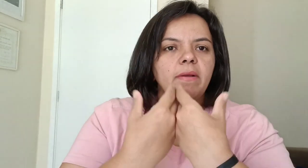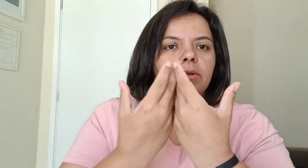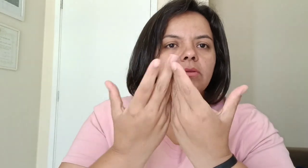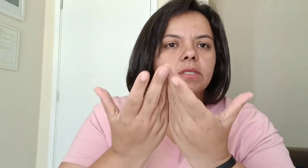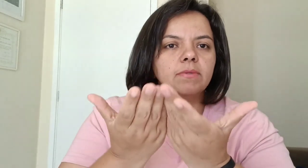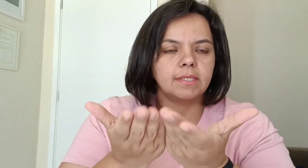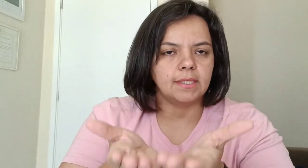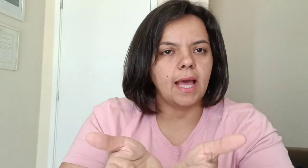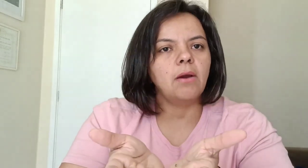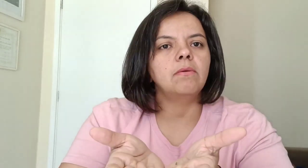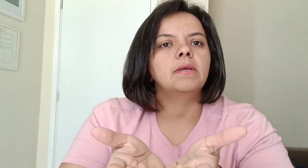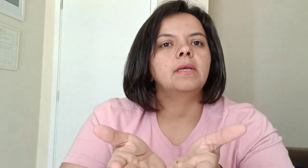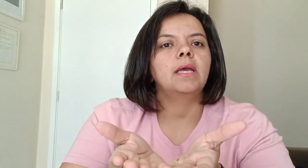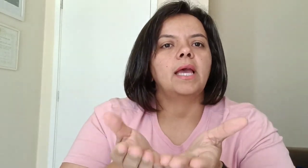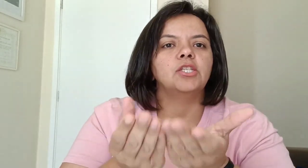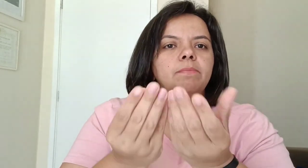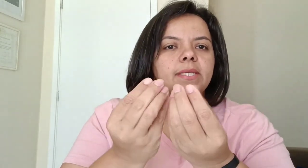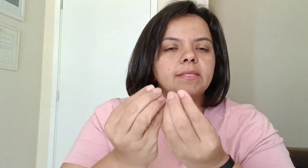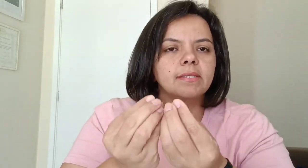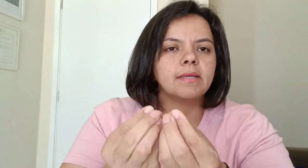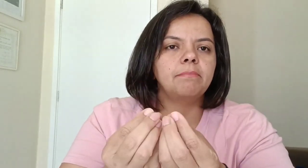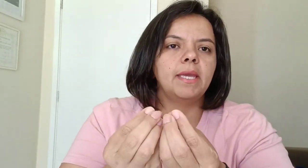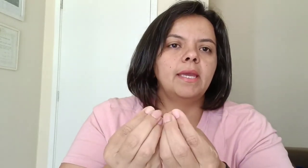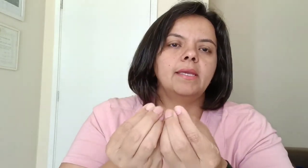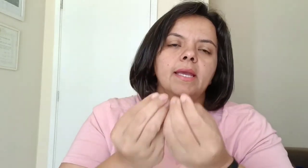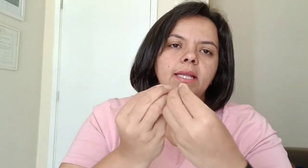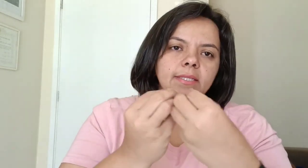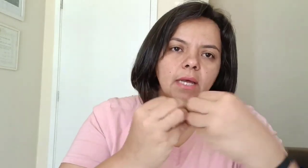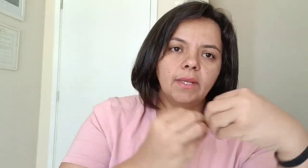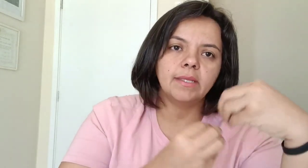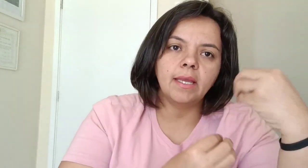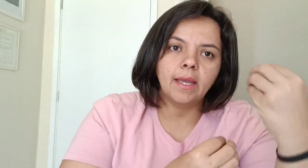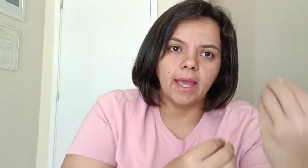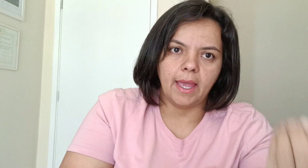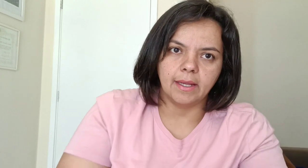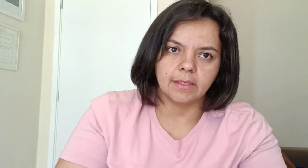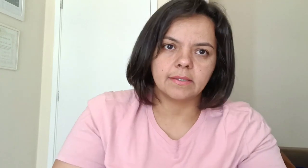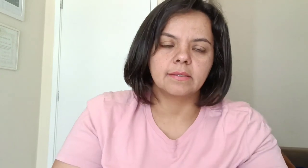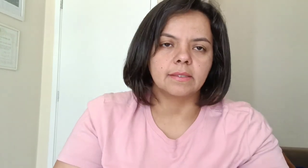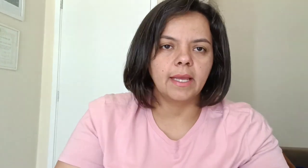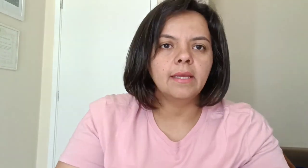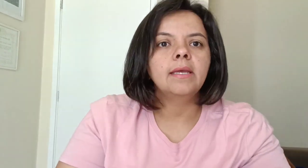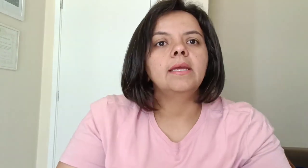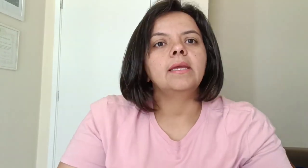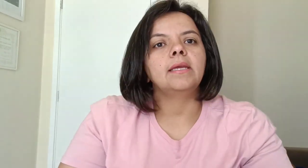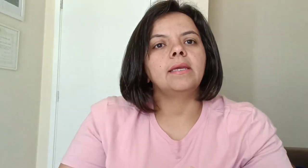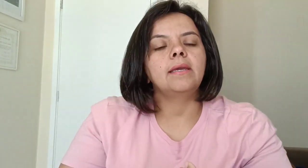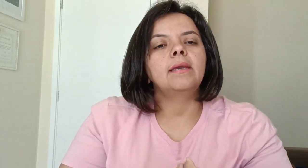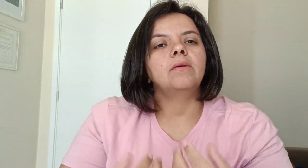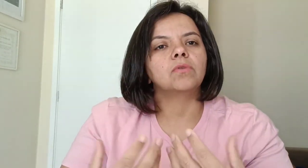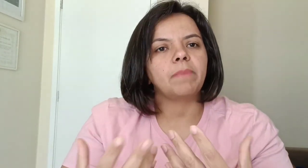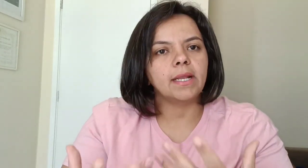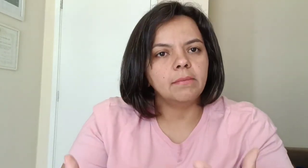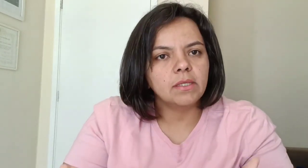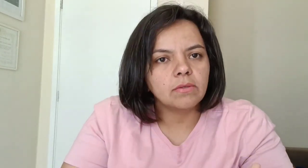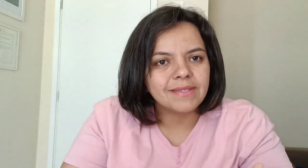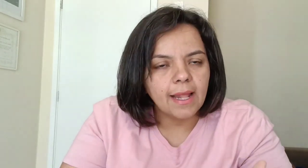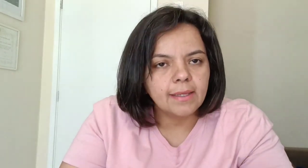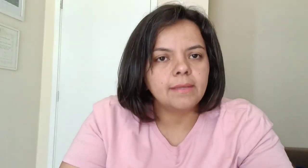vai produzir um sinal, a gente precisa saber que aquele sinal ele tem regras, né? E os parâmetros da